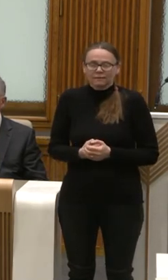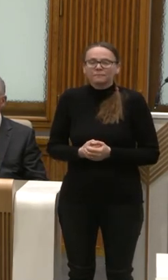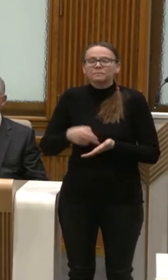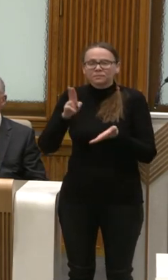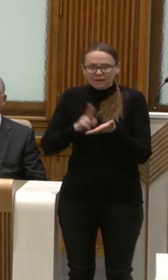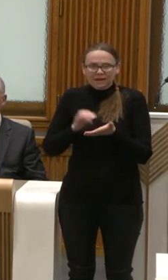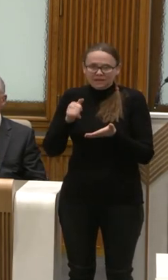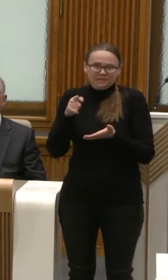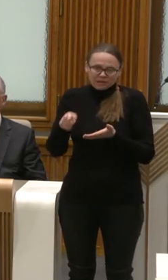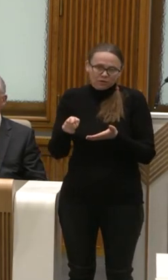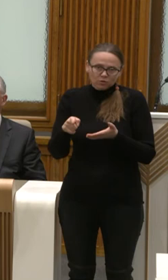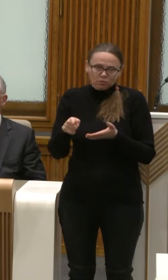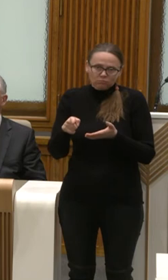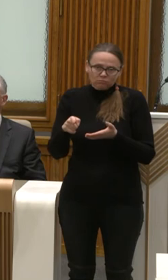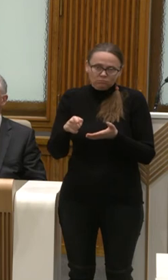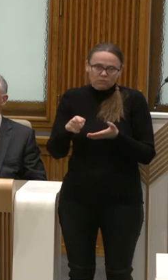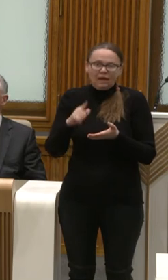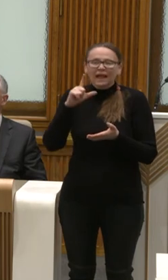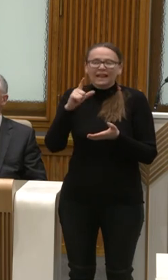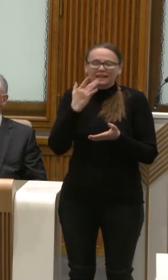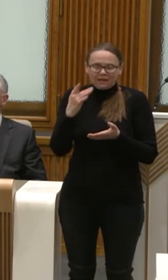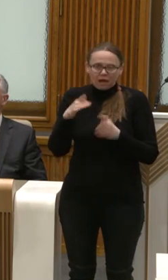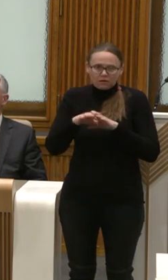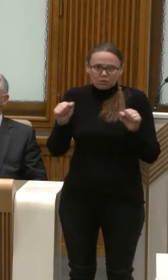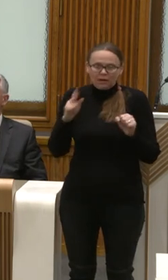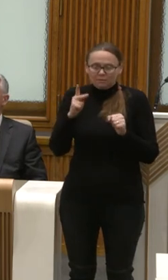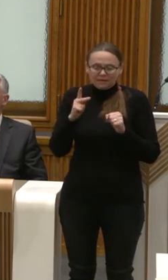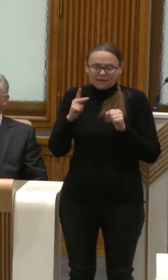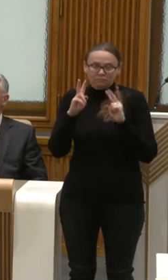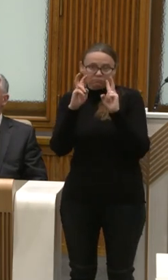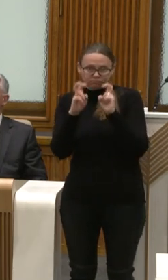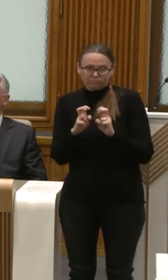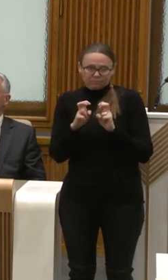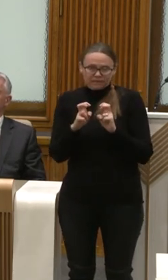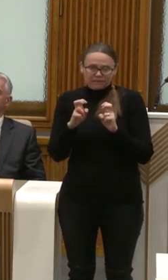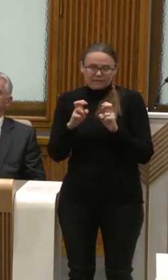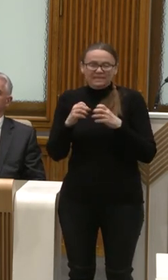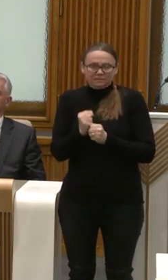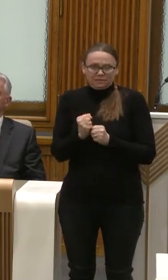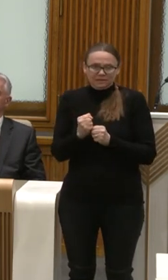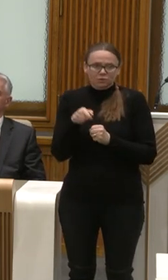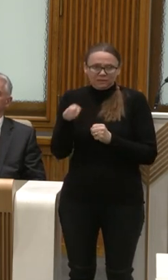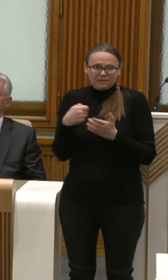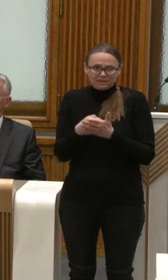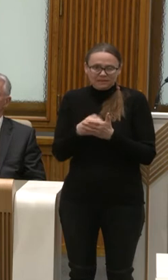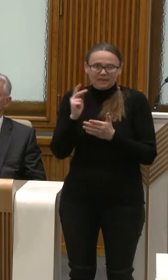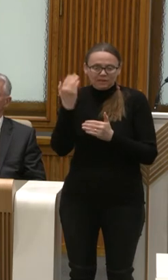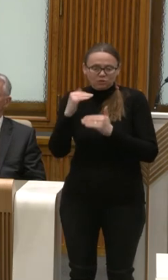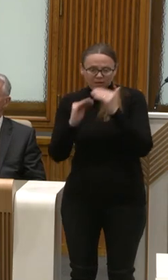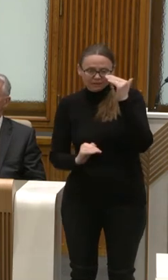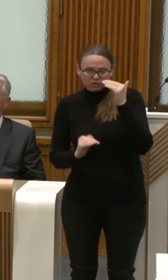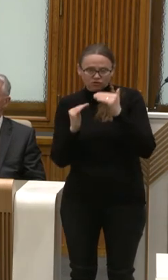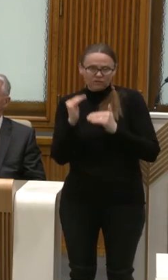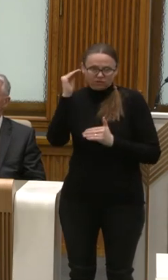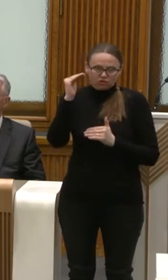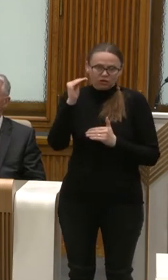Res je, da je to linearni ukrep, ne, ki je zamrznil tako tiste cene, ki so bile nižje kot tiste, ki so bile višje. V prihodnosti bo, kar